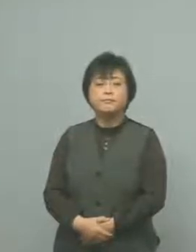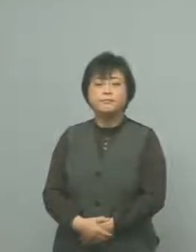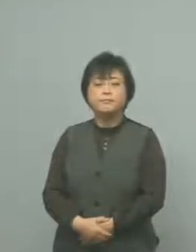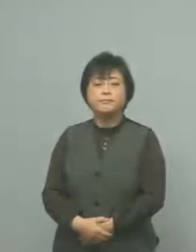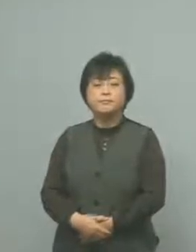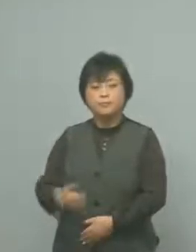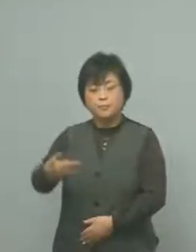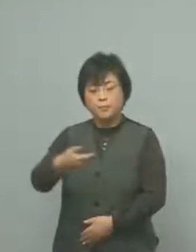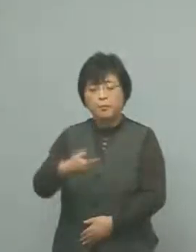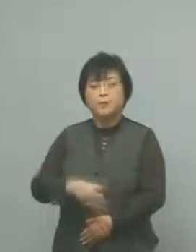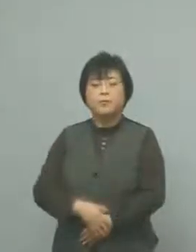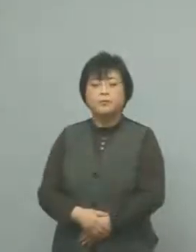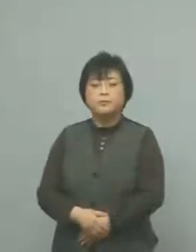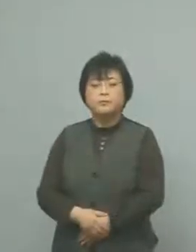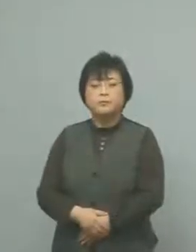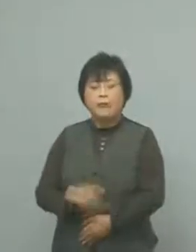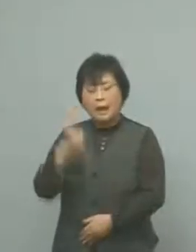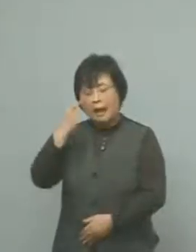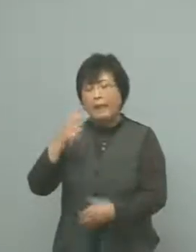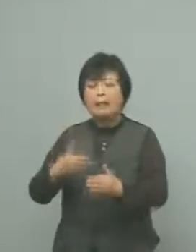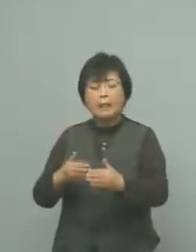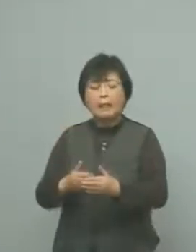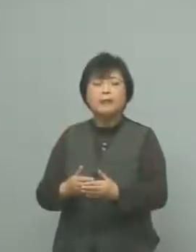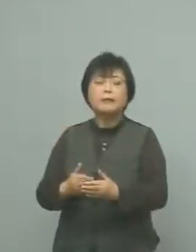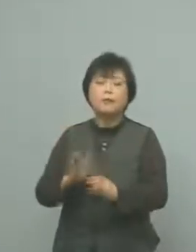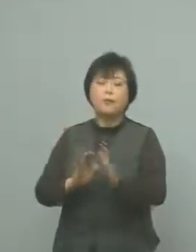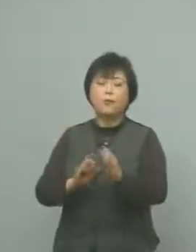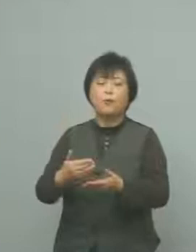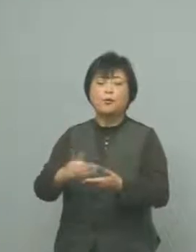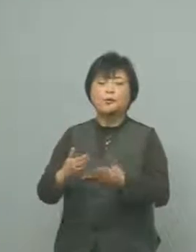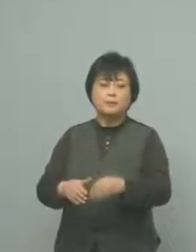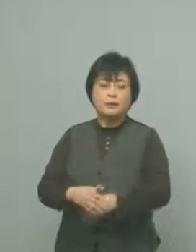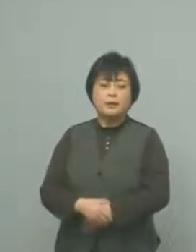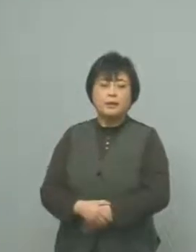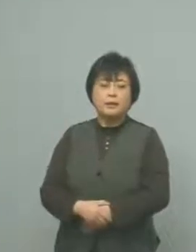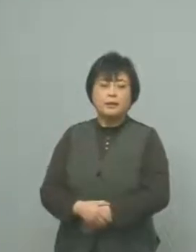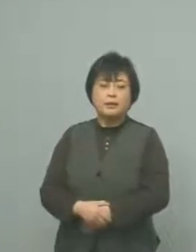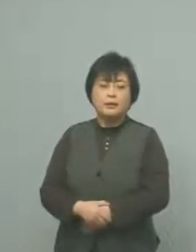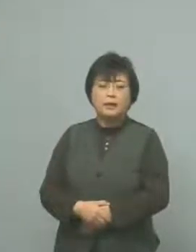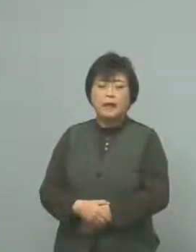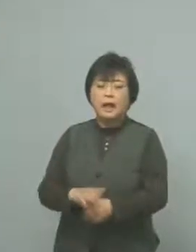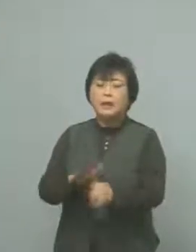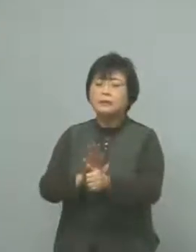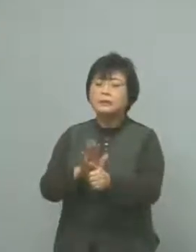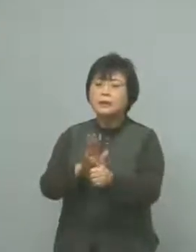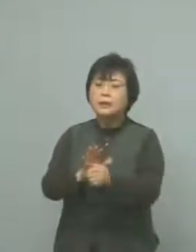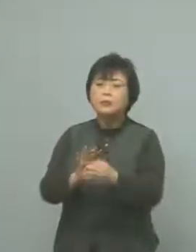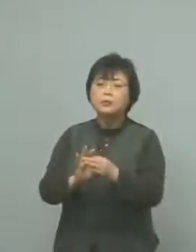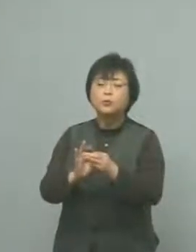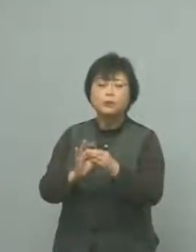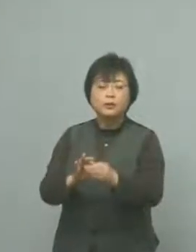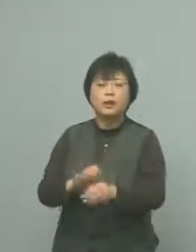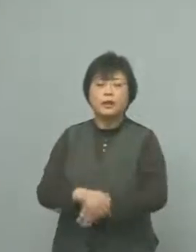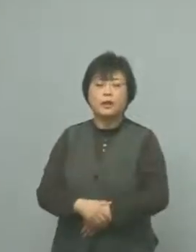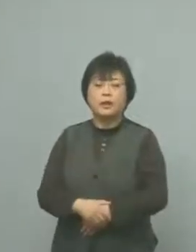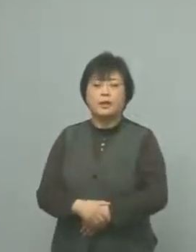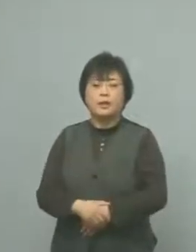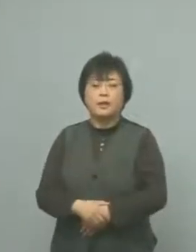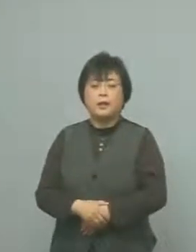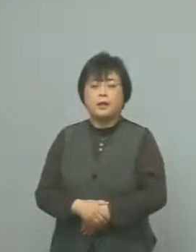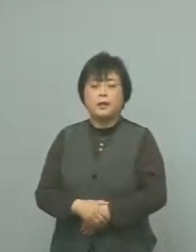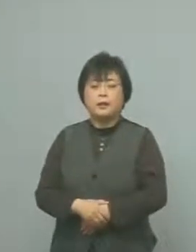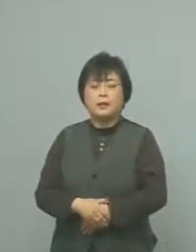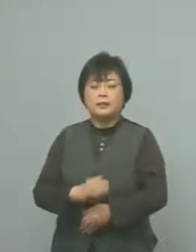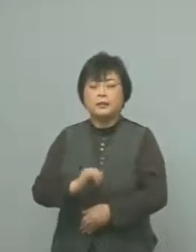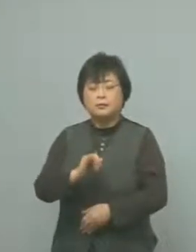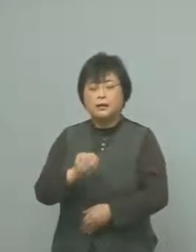その、ま、考えが及んでいないということだと思うんですけれども、 はい、 ただその支援の、ま、スタンスについてですね、知事は